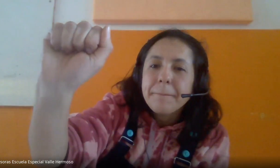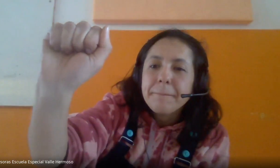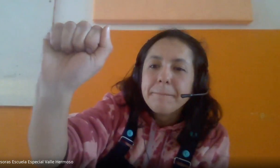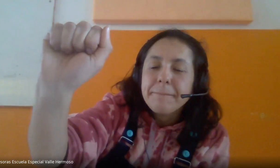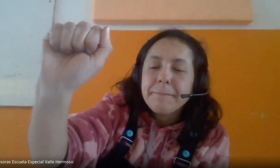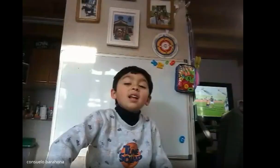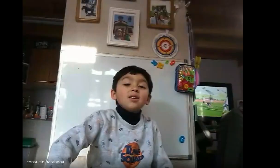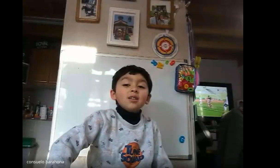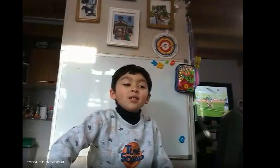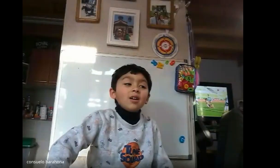¿Vocal?